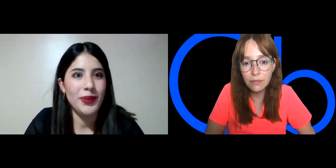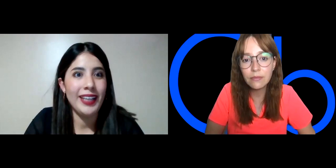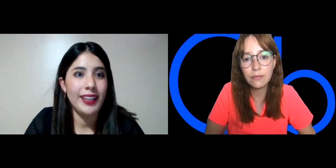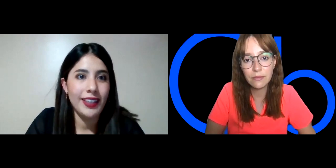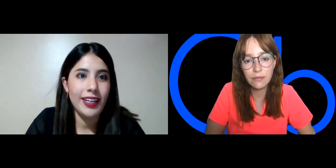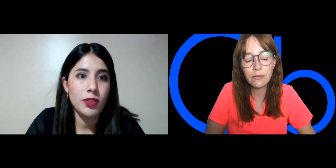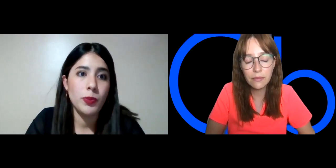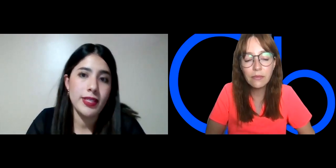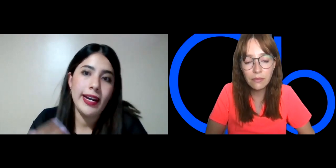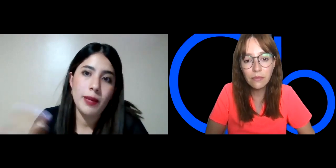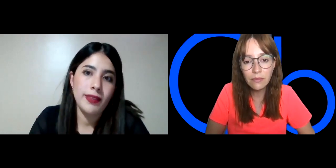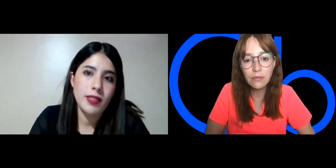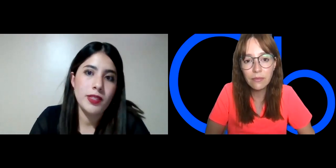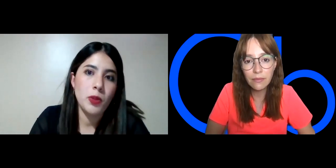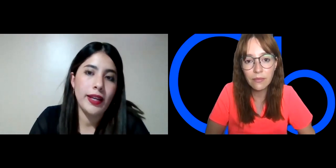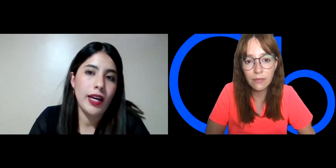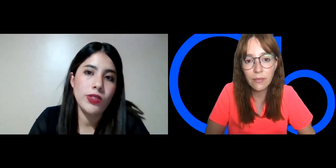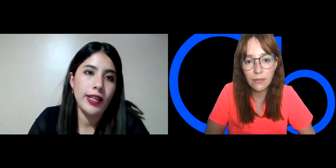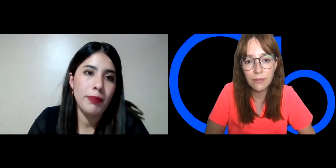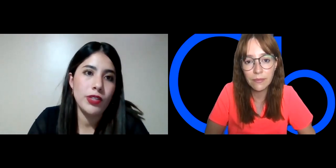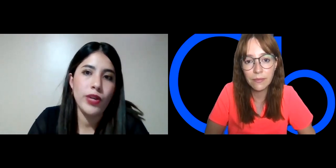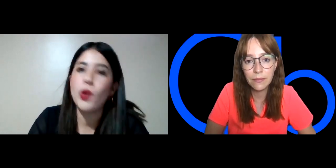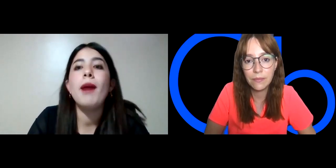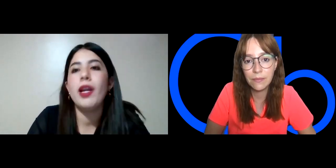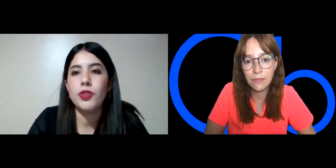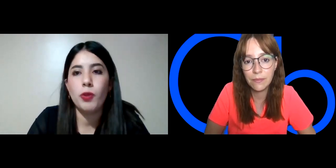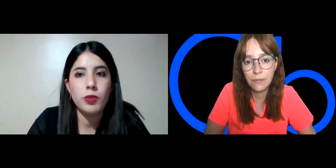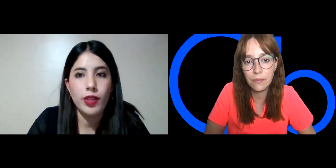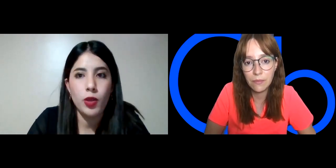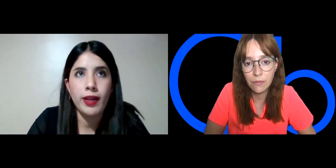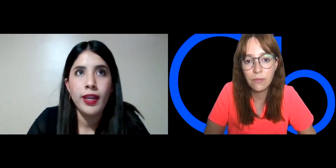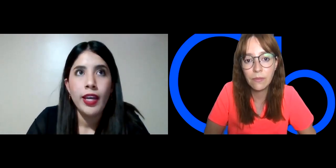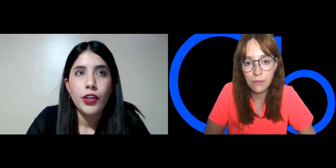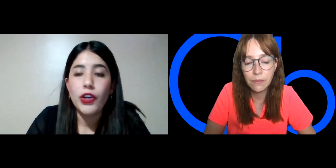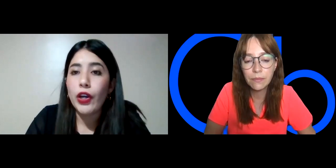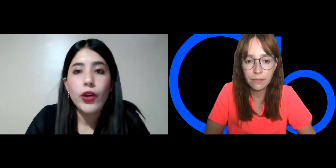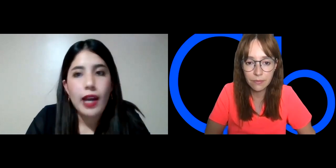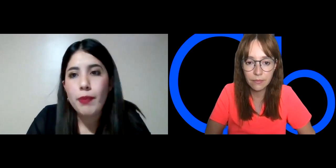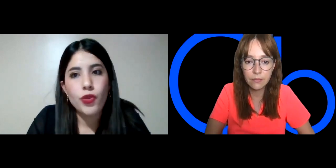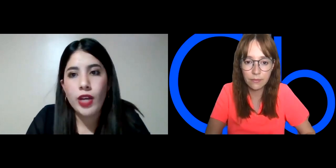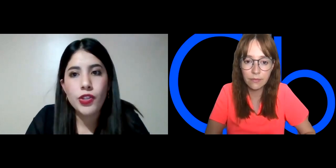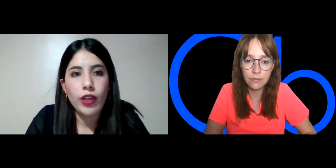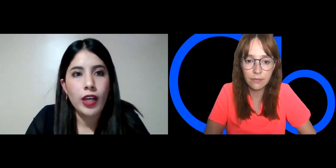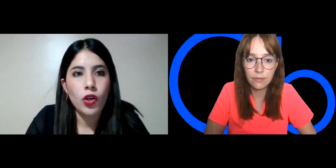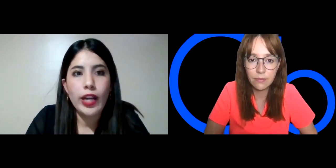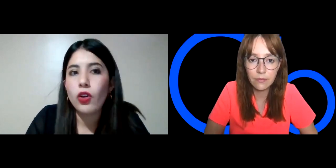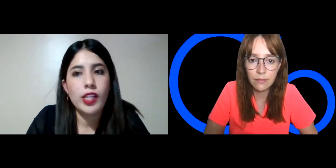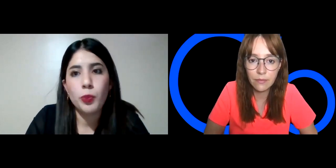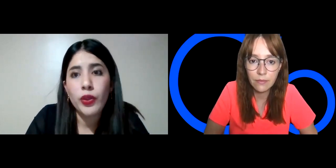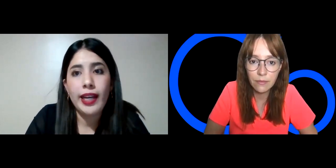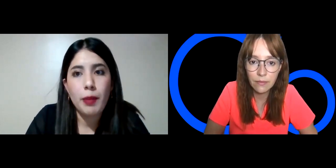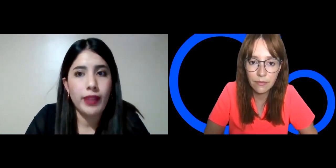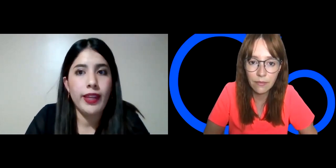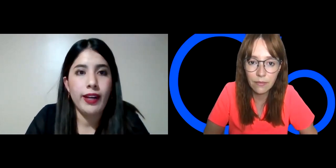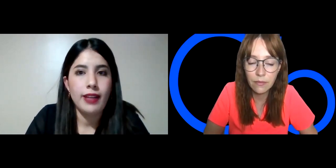como entendernos, pues claramente es más complicado si la persona no habla nuestro mismo idioma. Yo creo que a la persona sorda no le